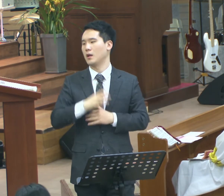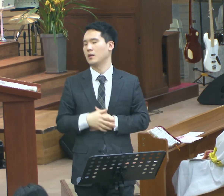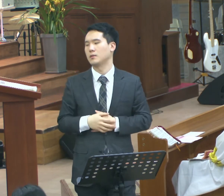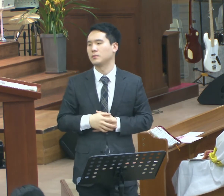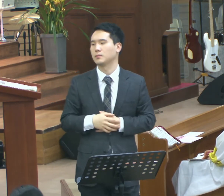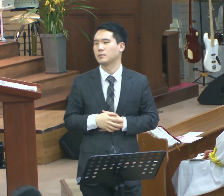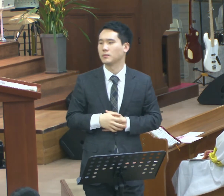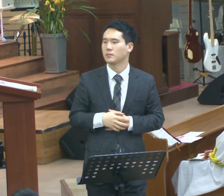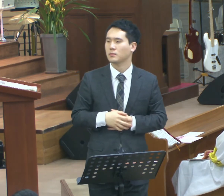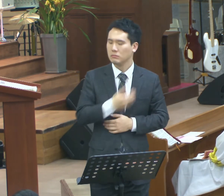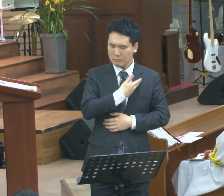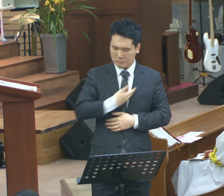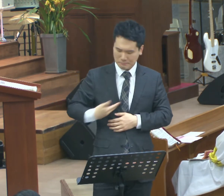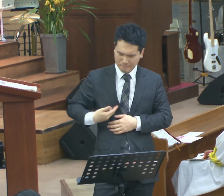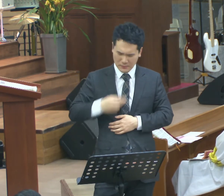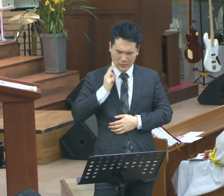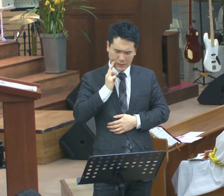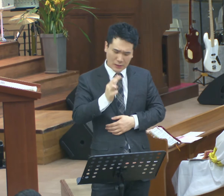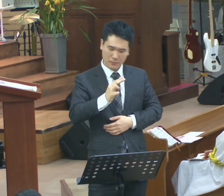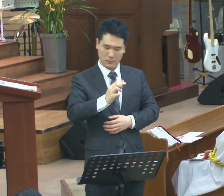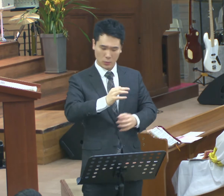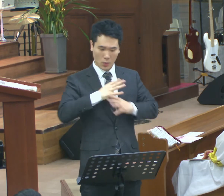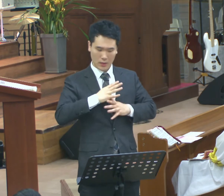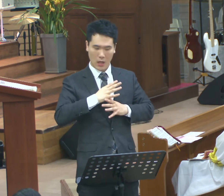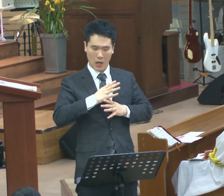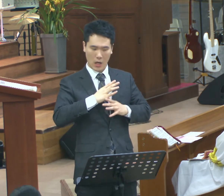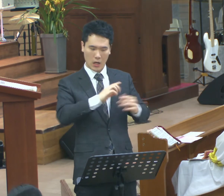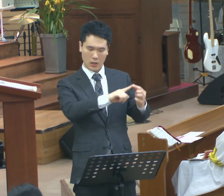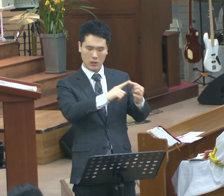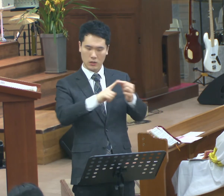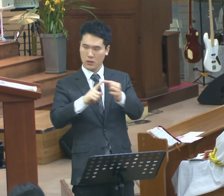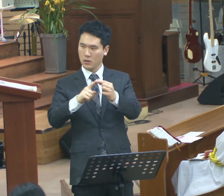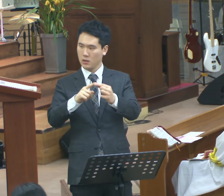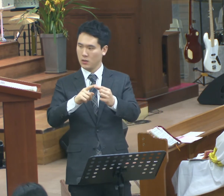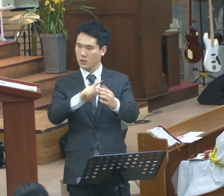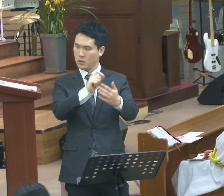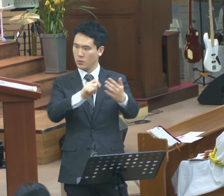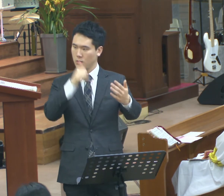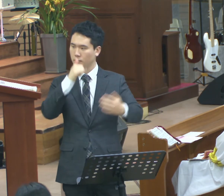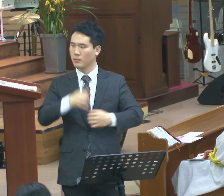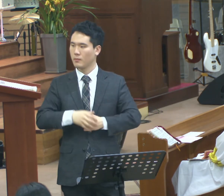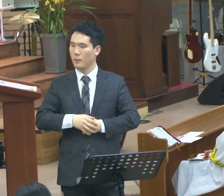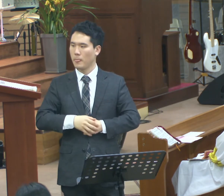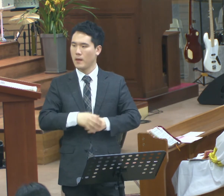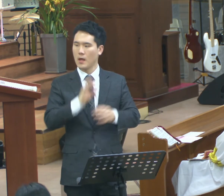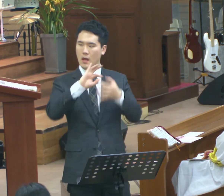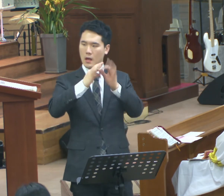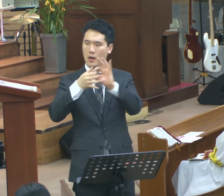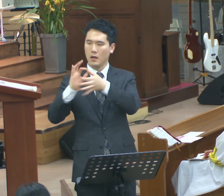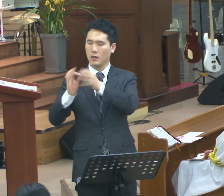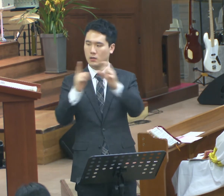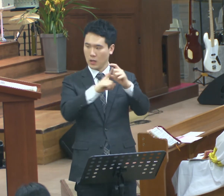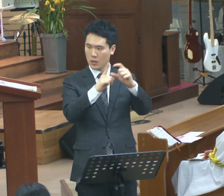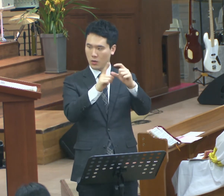제자들이 마음에 심히 놀랐다. 매우 심이라는 단어는 리안이라는 헬라어고요.